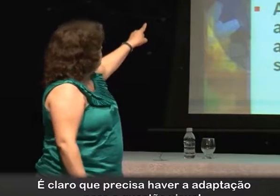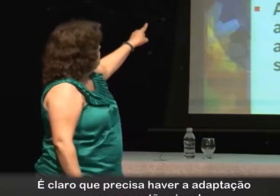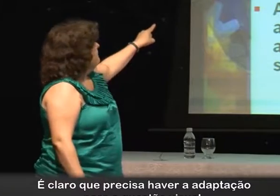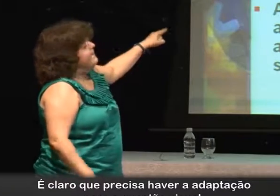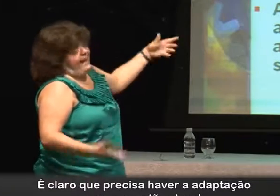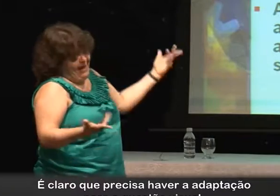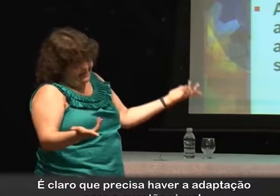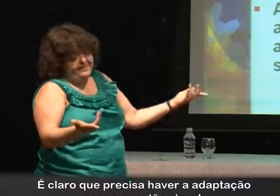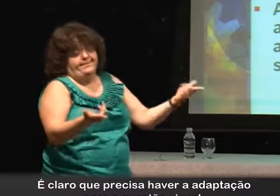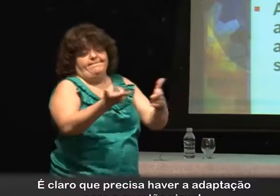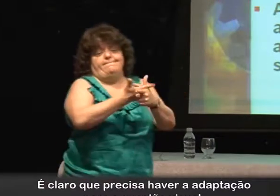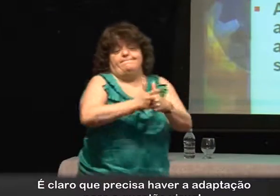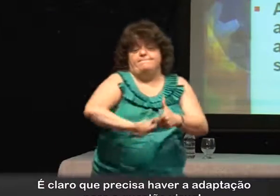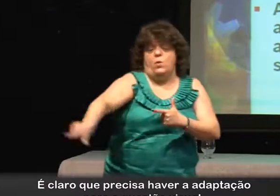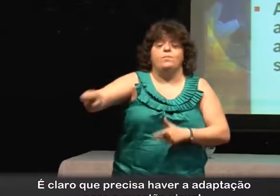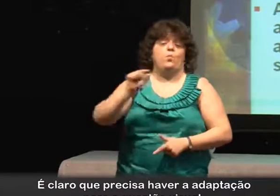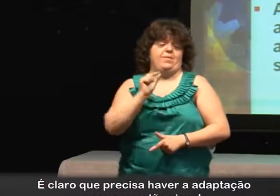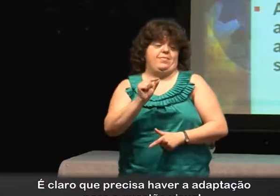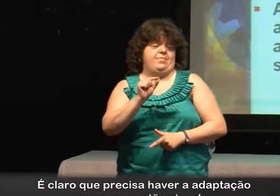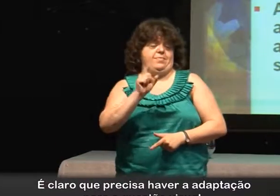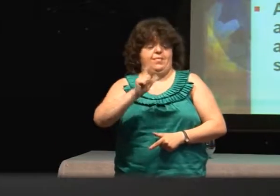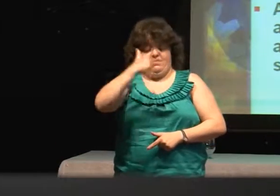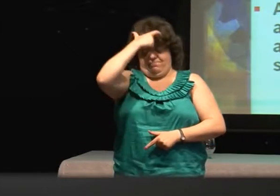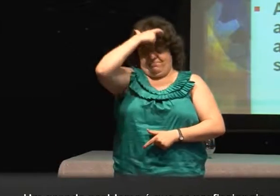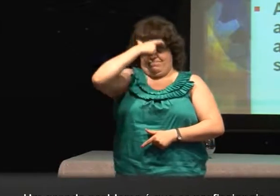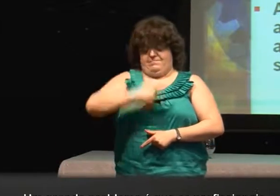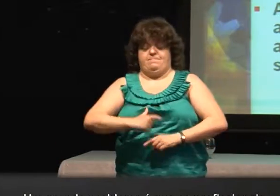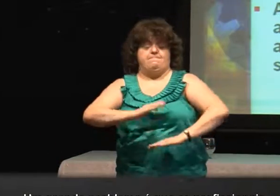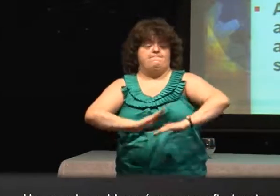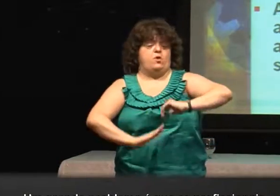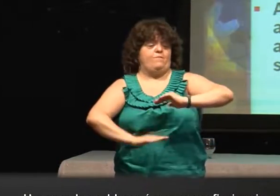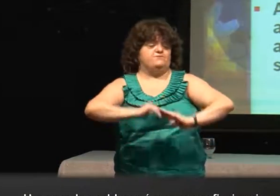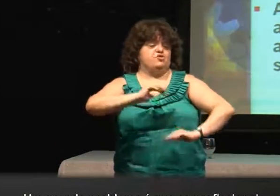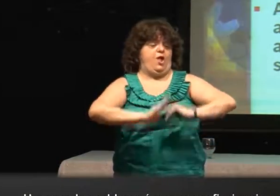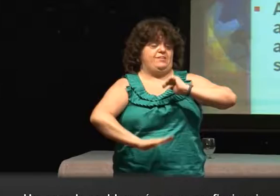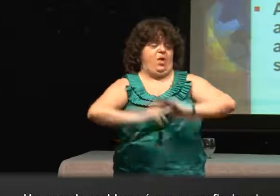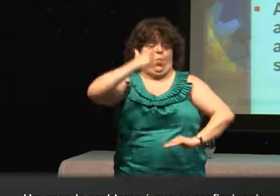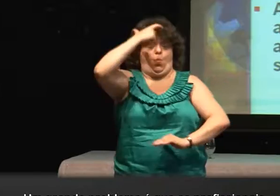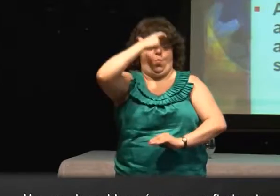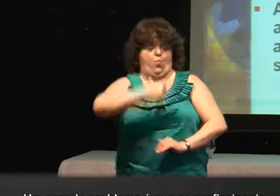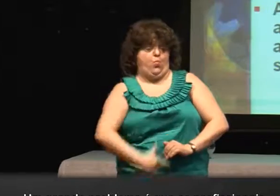a adaptação para a questão visual. Um grande problema é